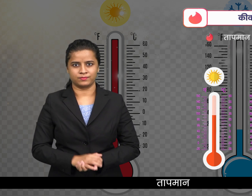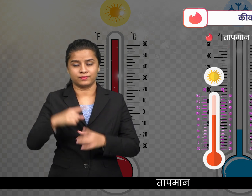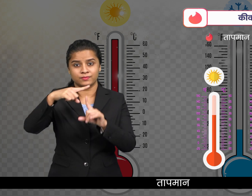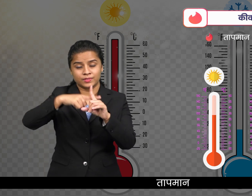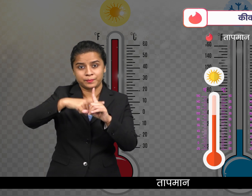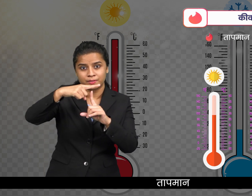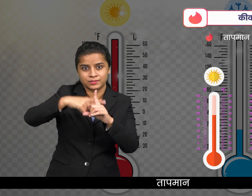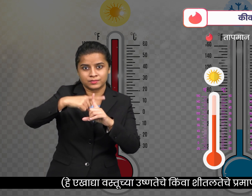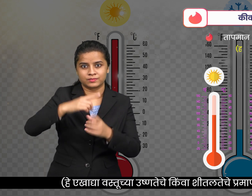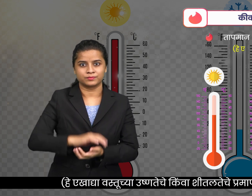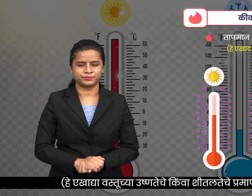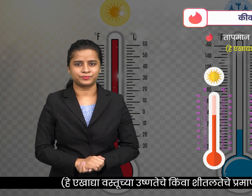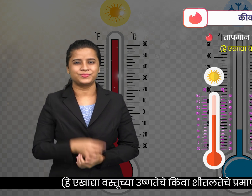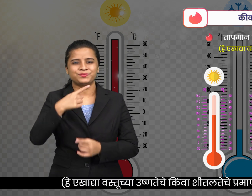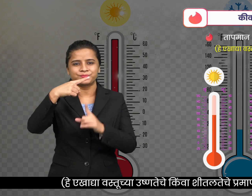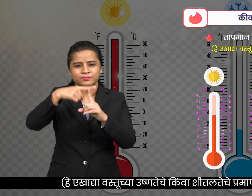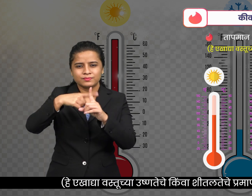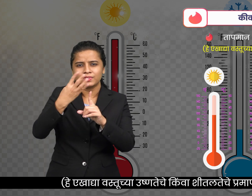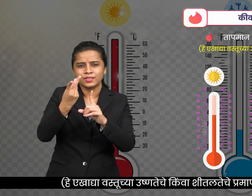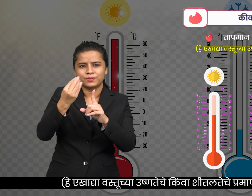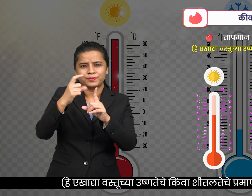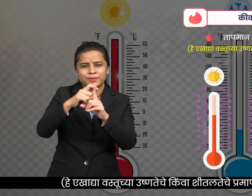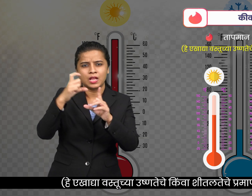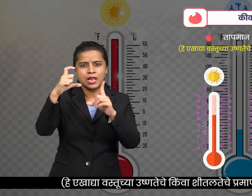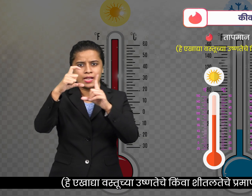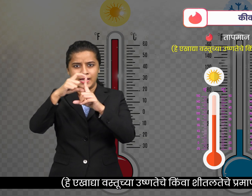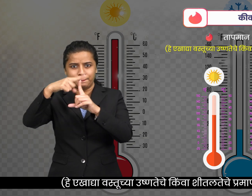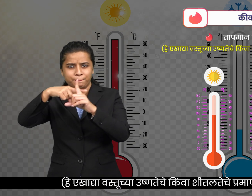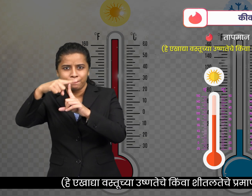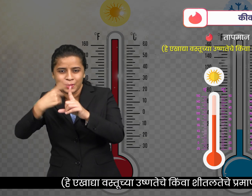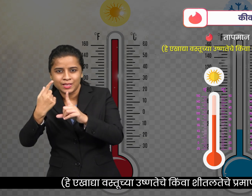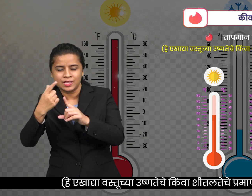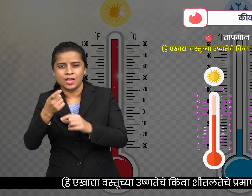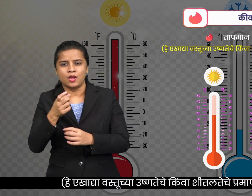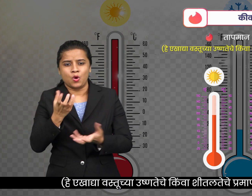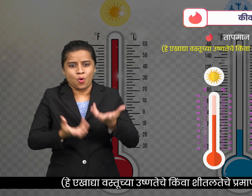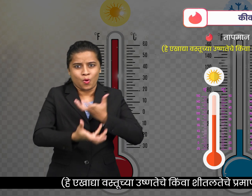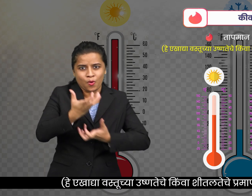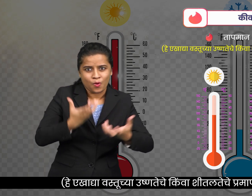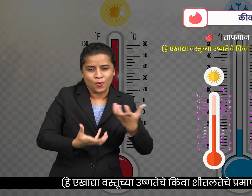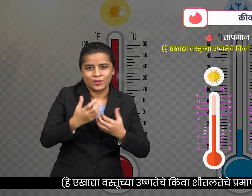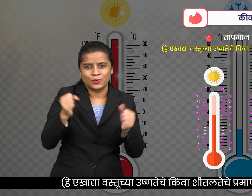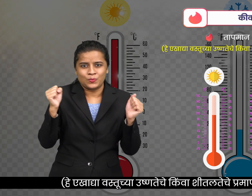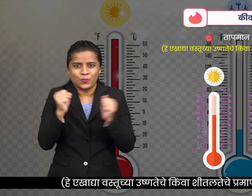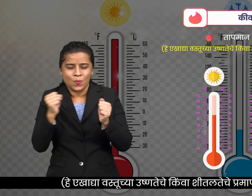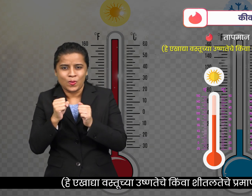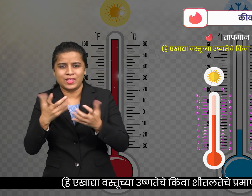तापमान म्हणजे हे एखाद्या वस्तूचा उष्णतेचा किंवा शीतलतेचा प्रमाण असतो.